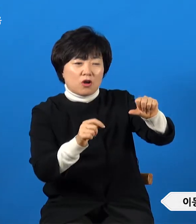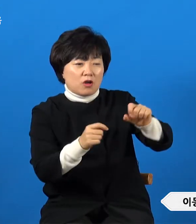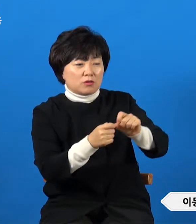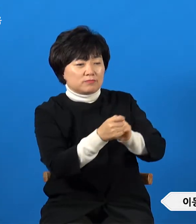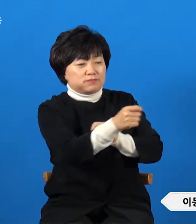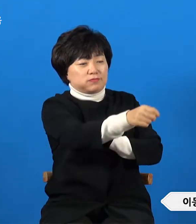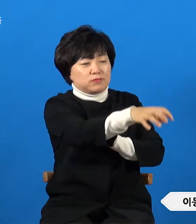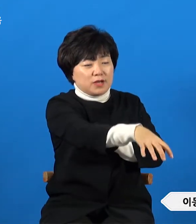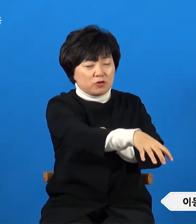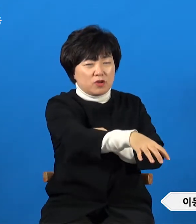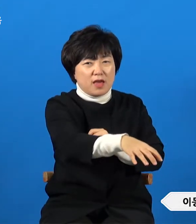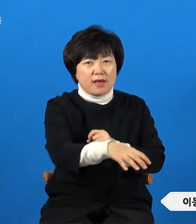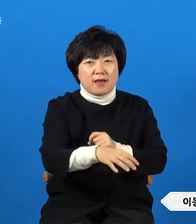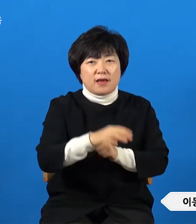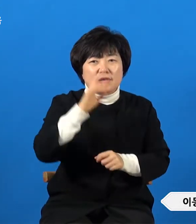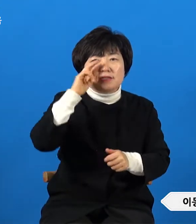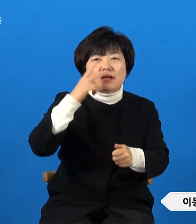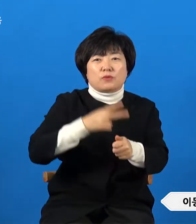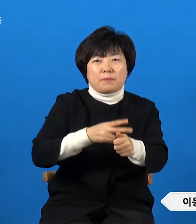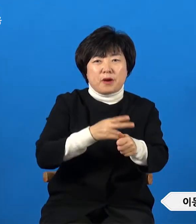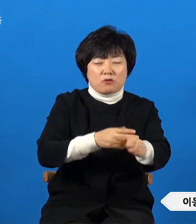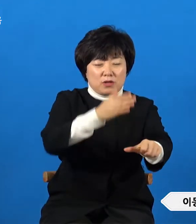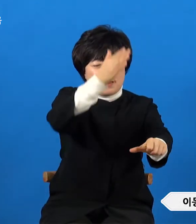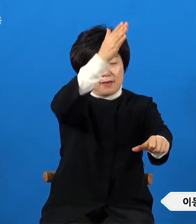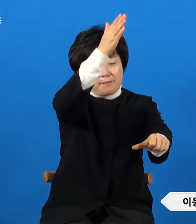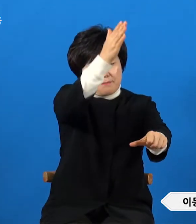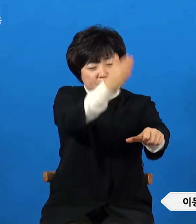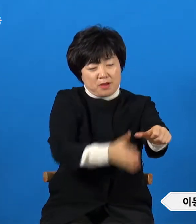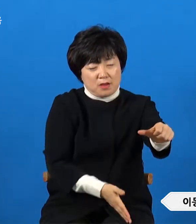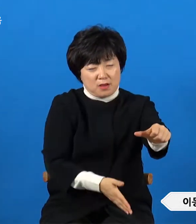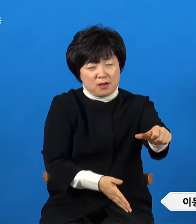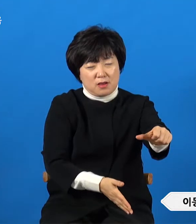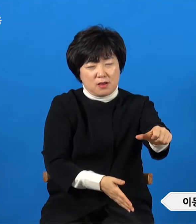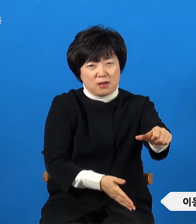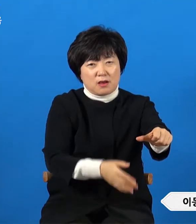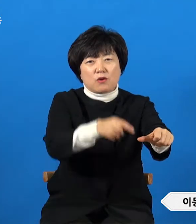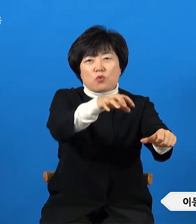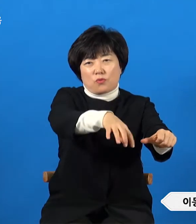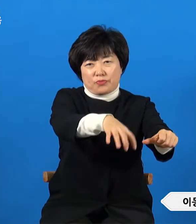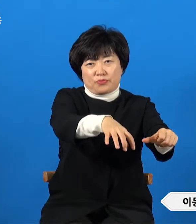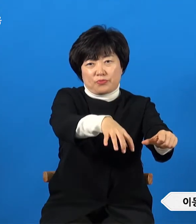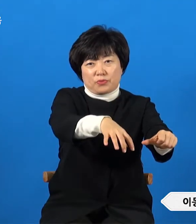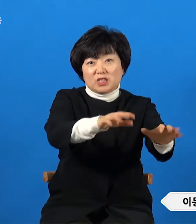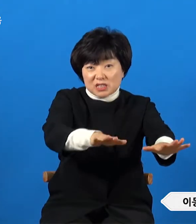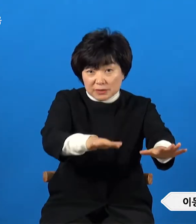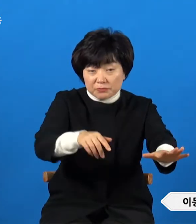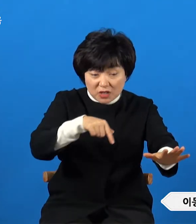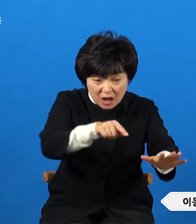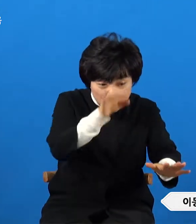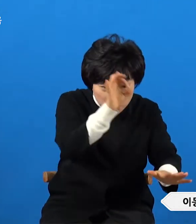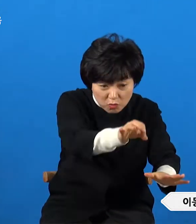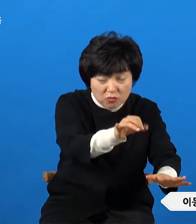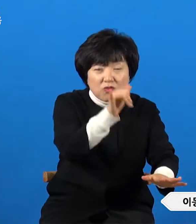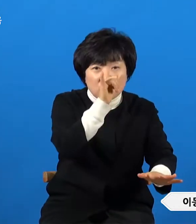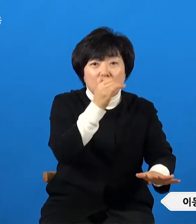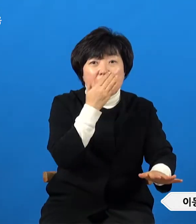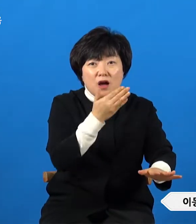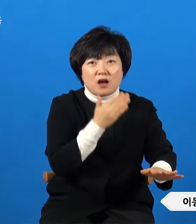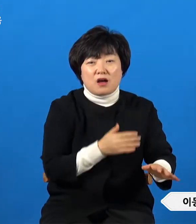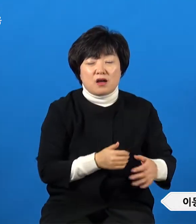당한 참수 형장이 그대로 보존되어 있습니다. 여러분 로마에